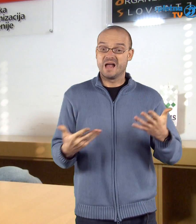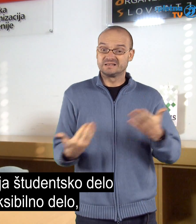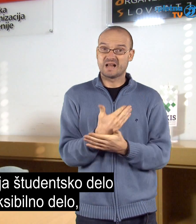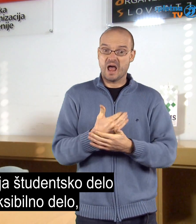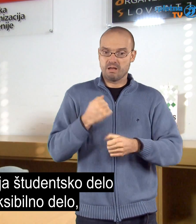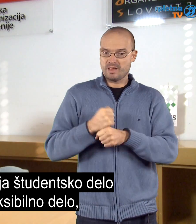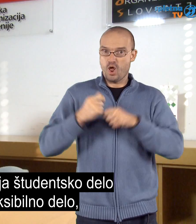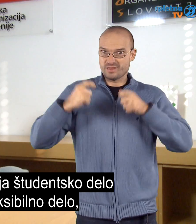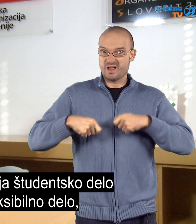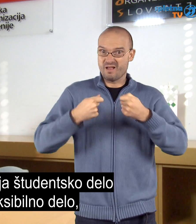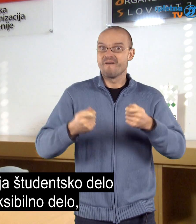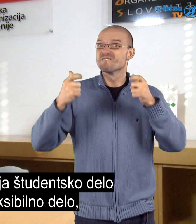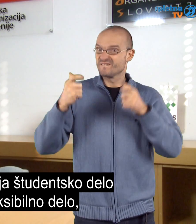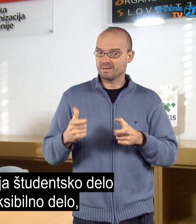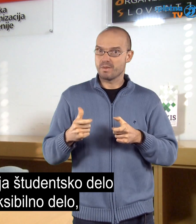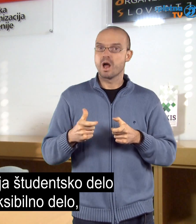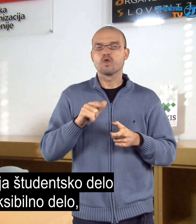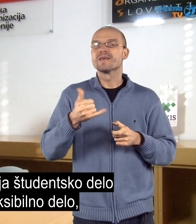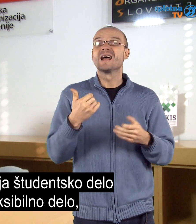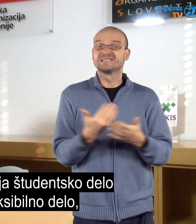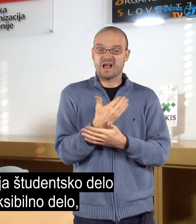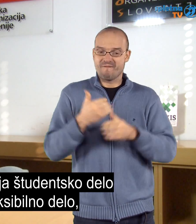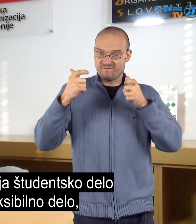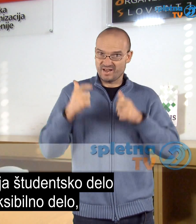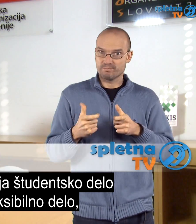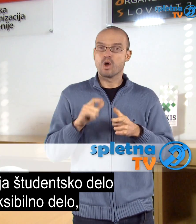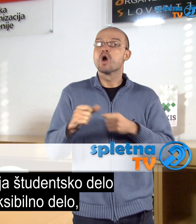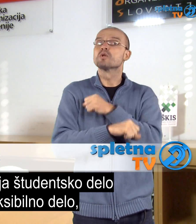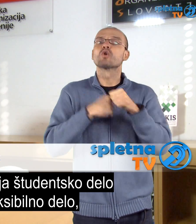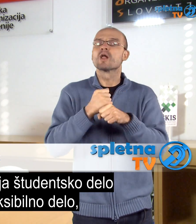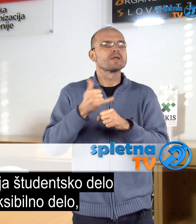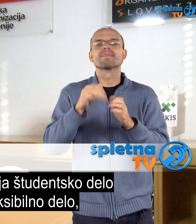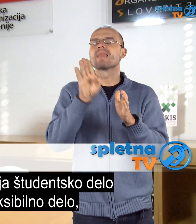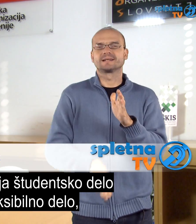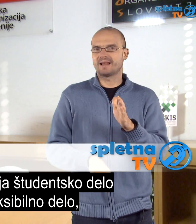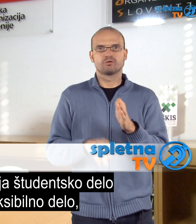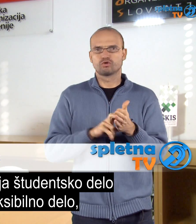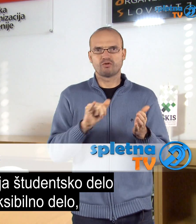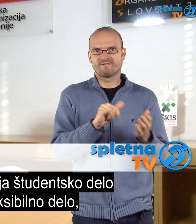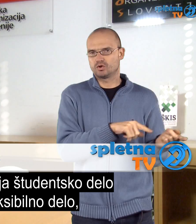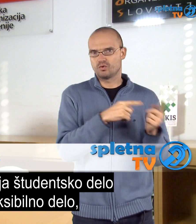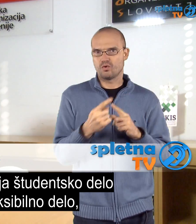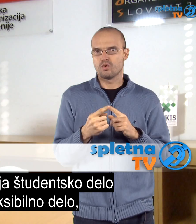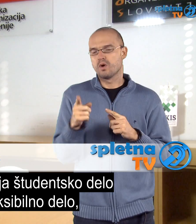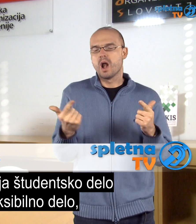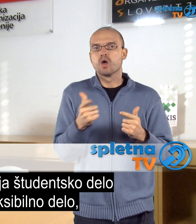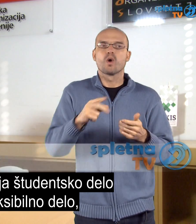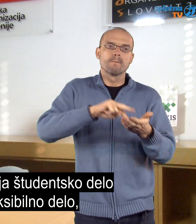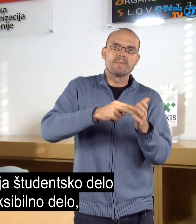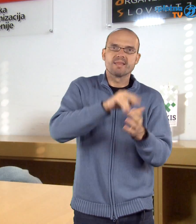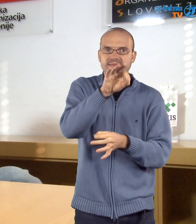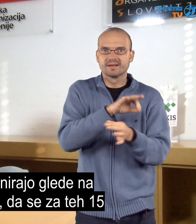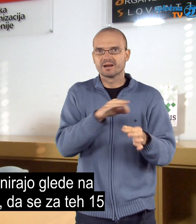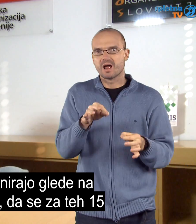Za delodajalca ostaja študentsko delo najcenejše, fleksibilno, ki si ga lahko pač